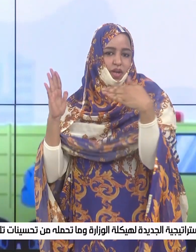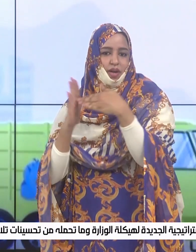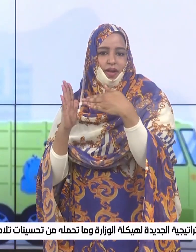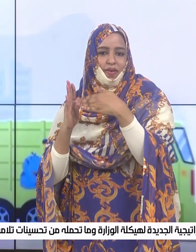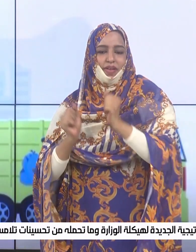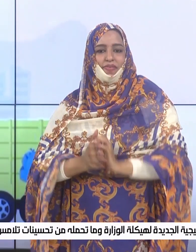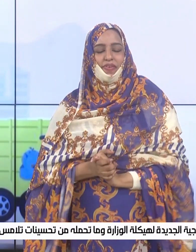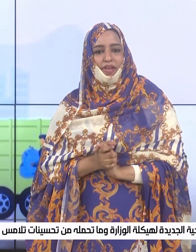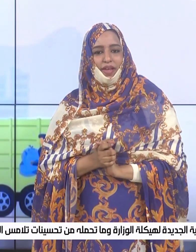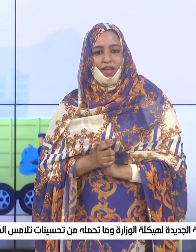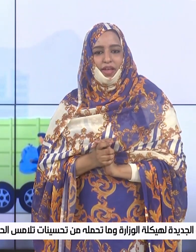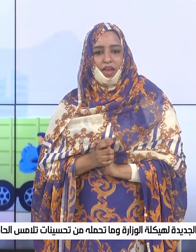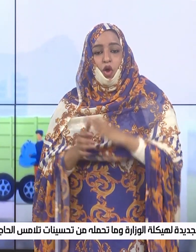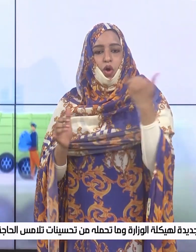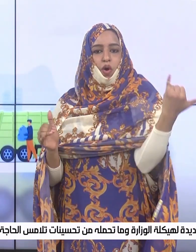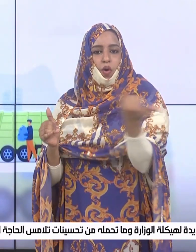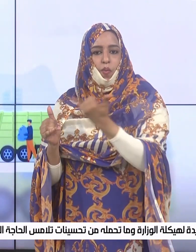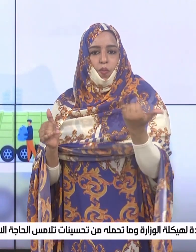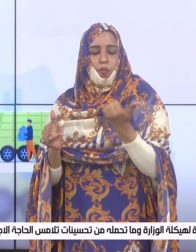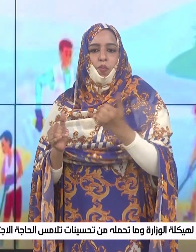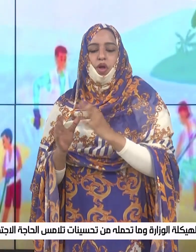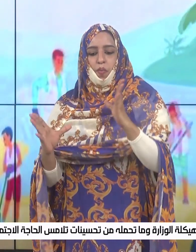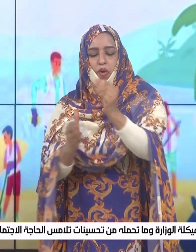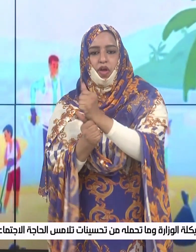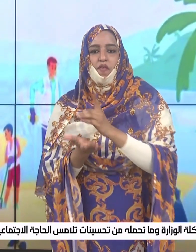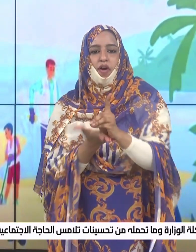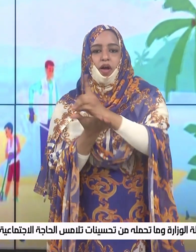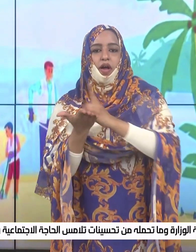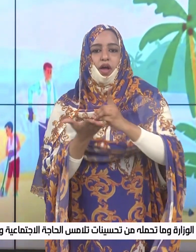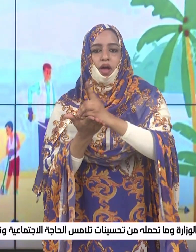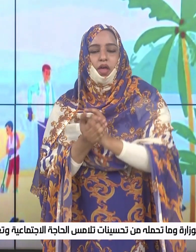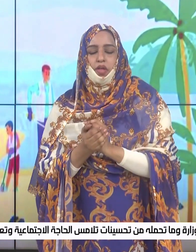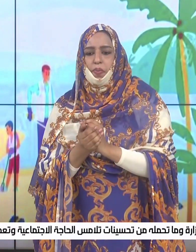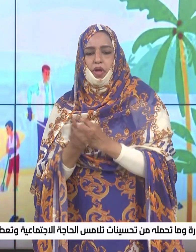والتي نتناول فيها موضوع المحافظة على البيئة.